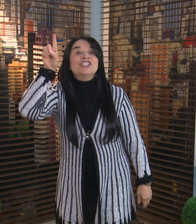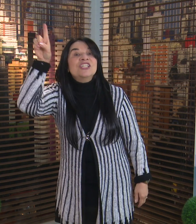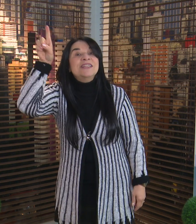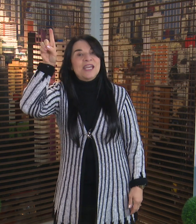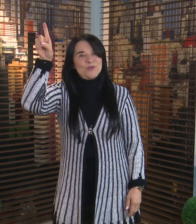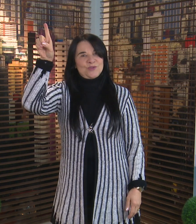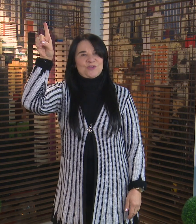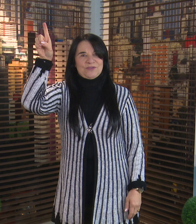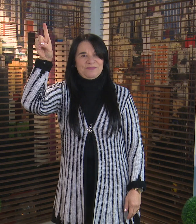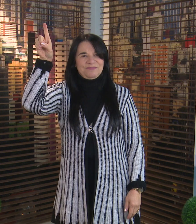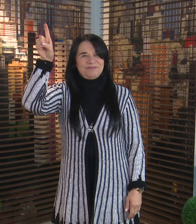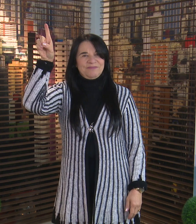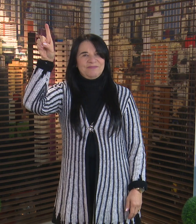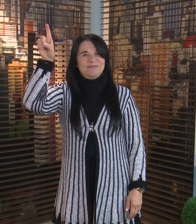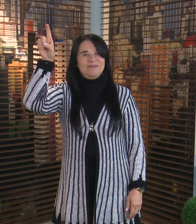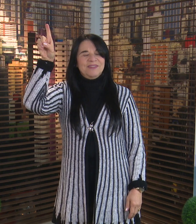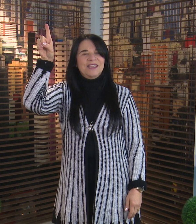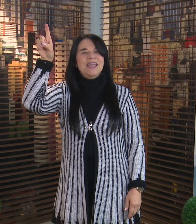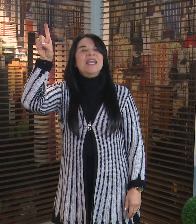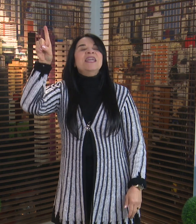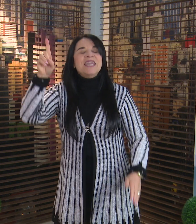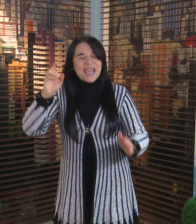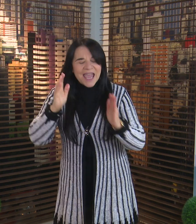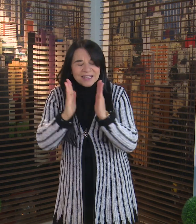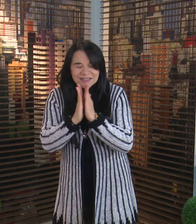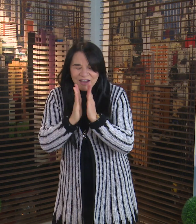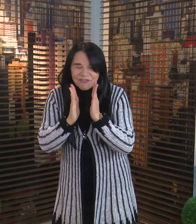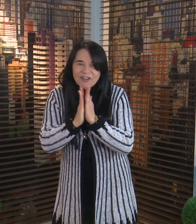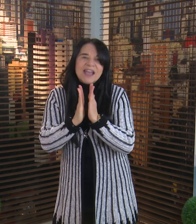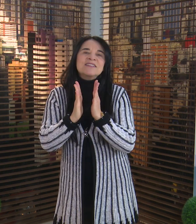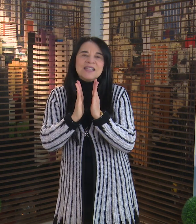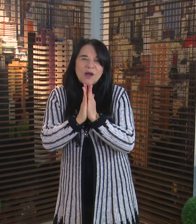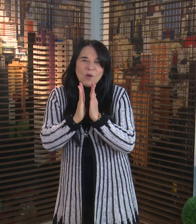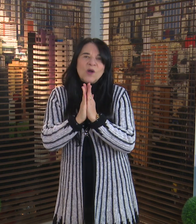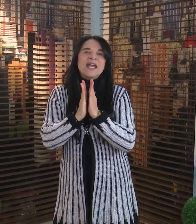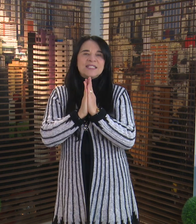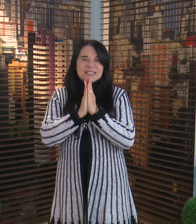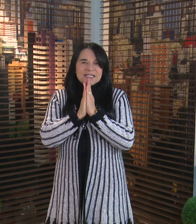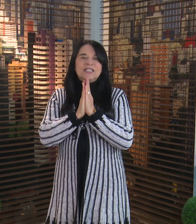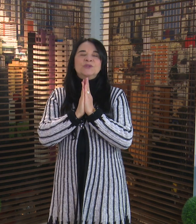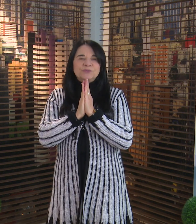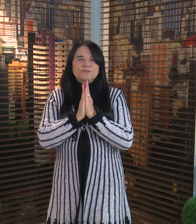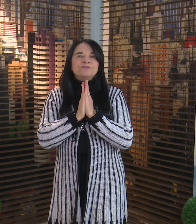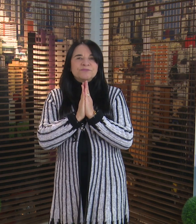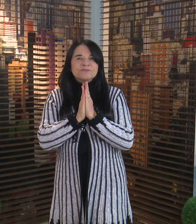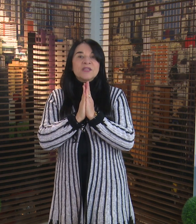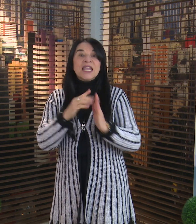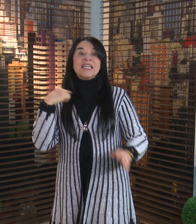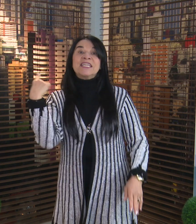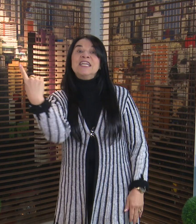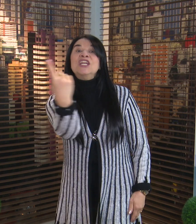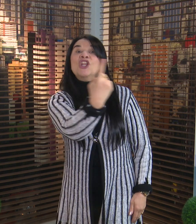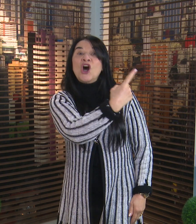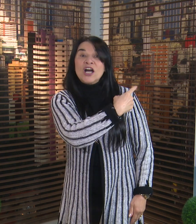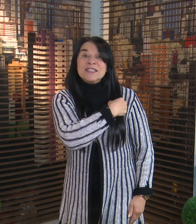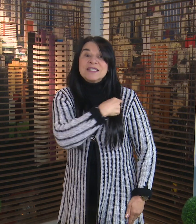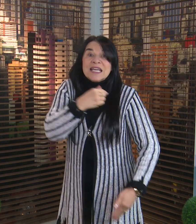de Deus. E é através da oração que nós